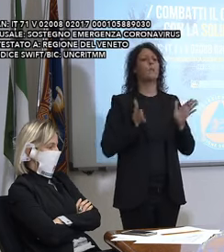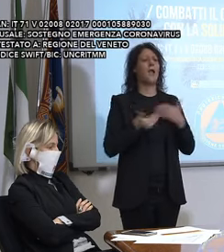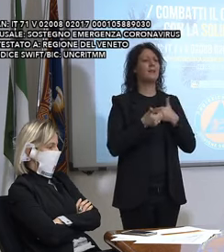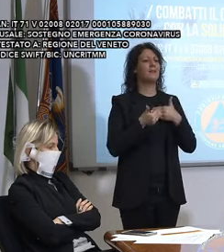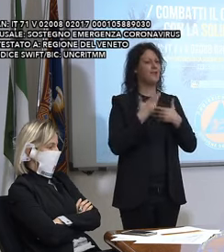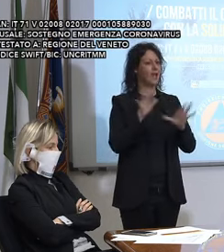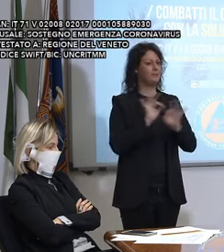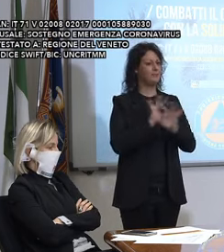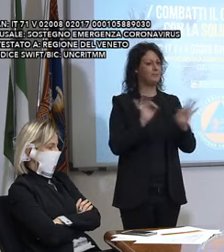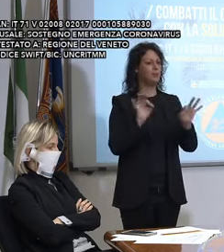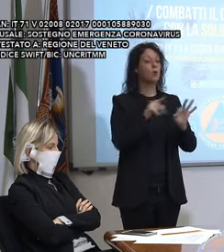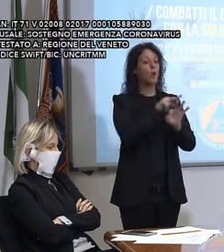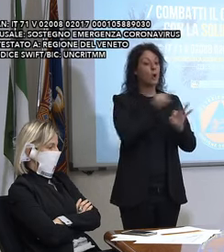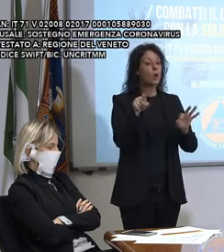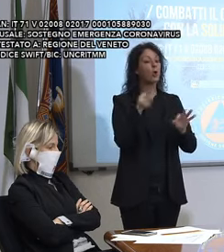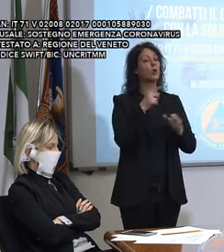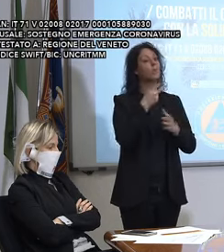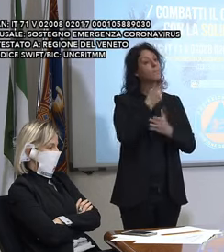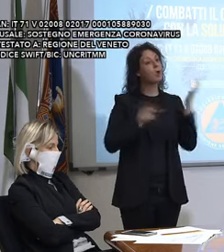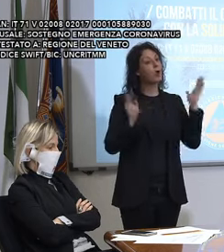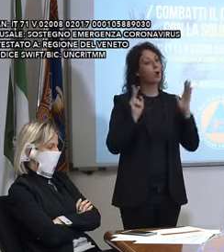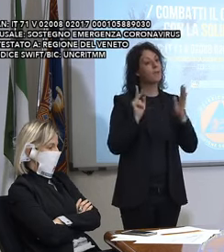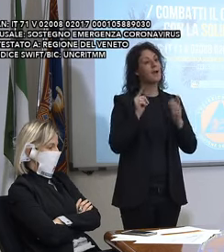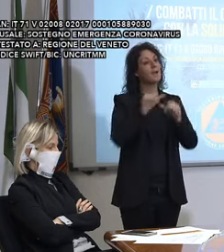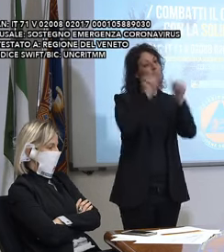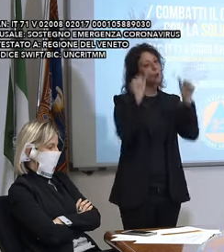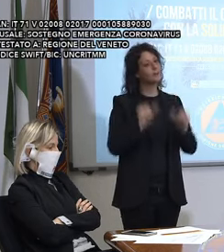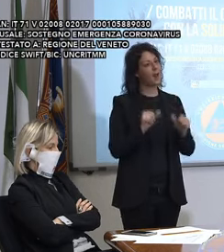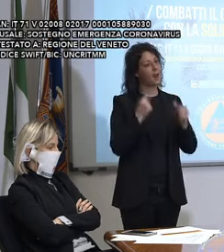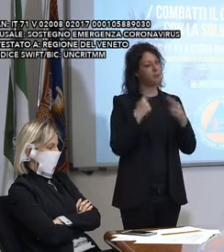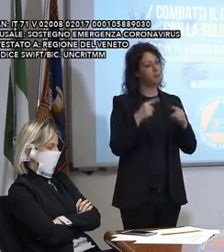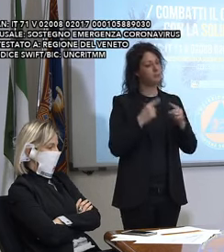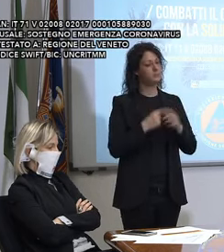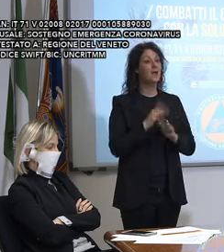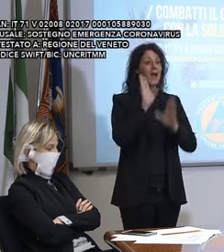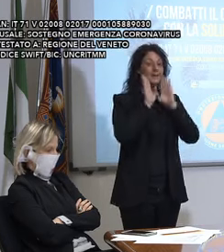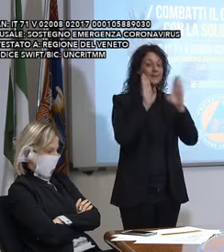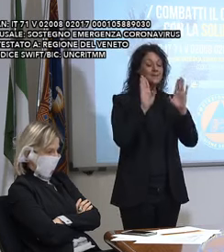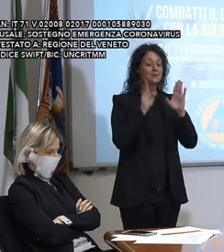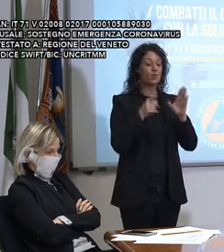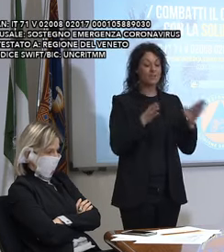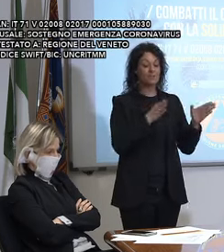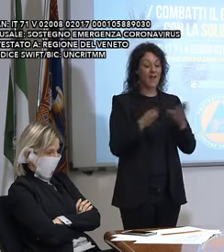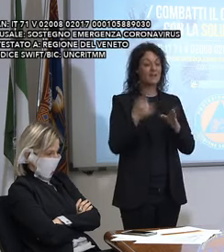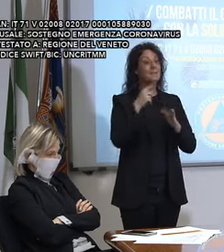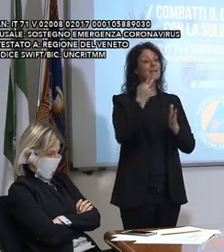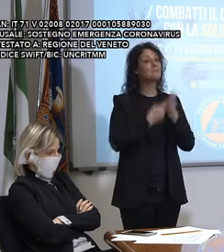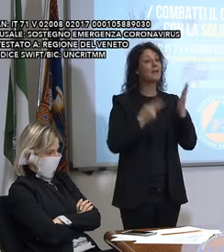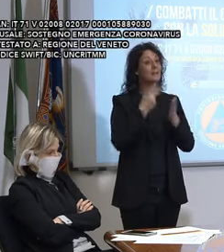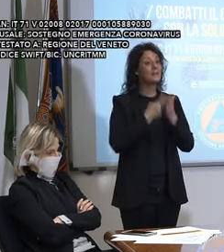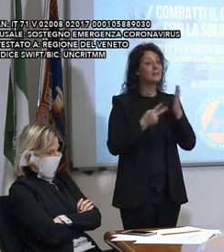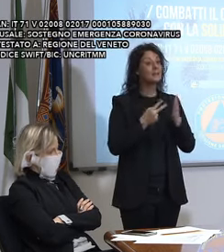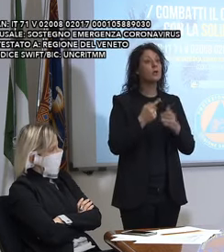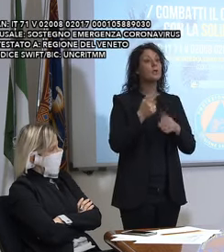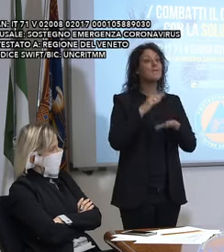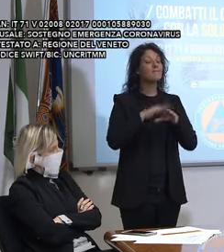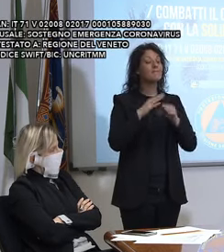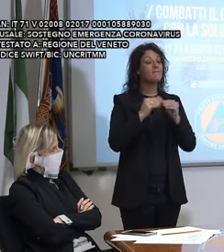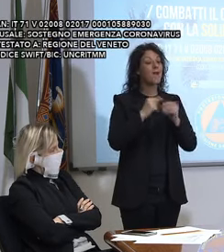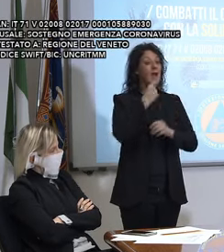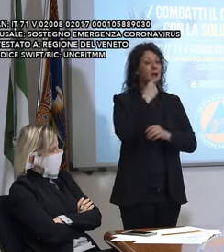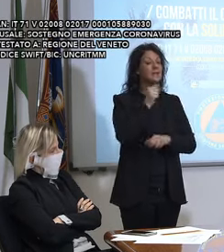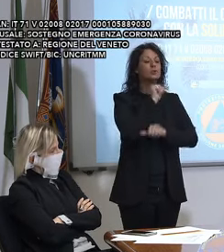vanno a sperimentare questi modelli. Ma attenzione che la sperimentazione in questa fase è riferita alle aziende che sono autorizzate in questa fase, non